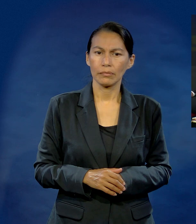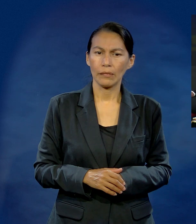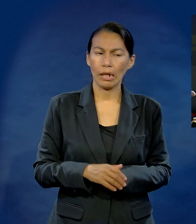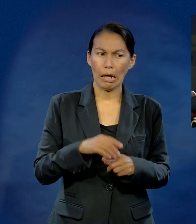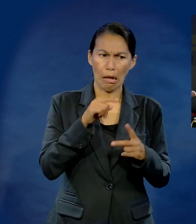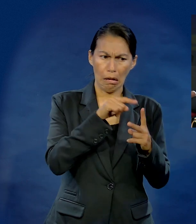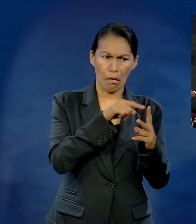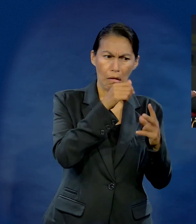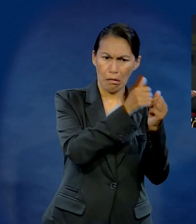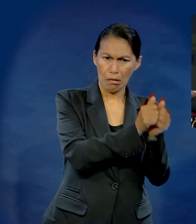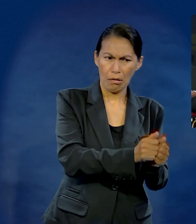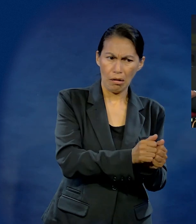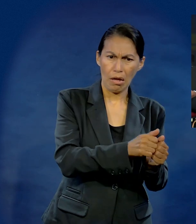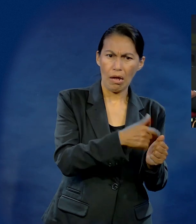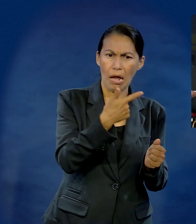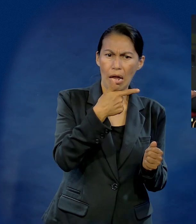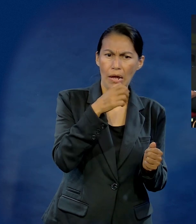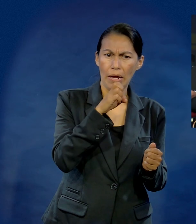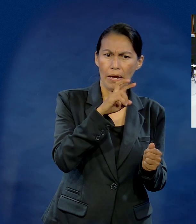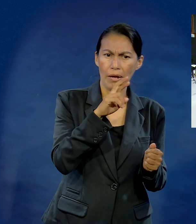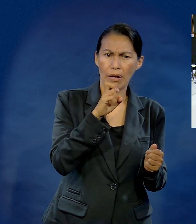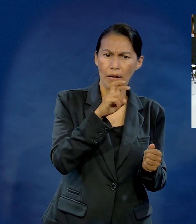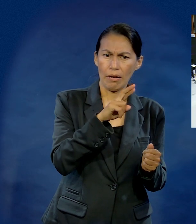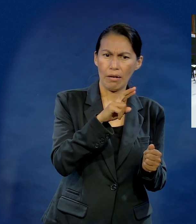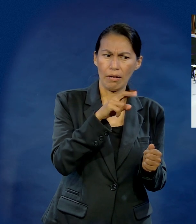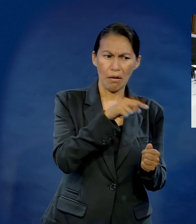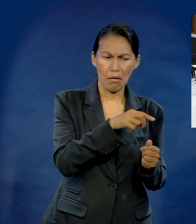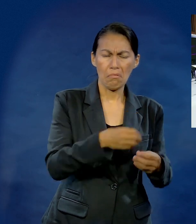Génesis 26,